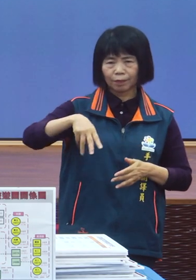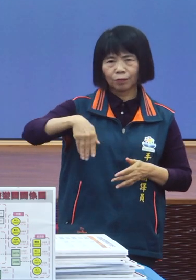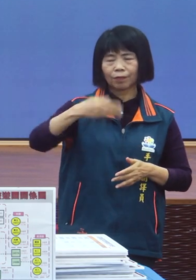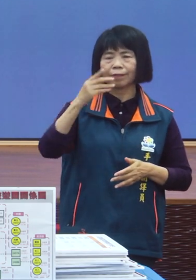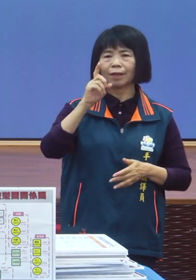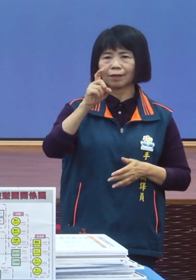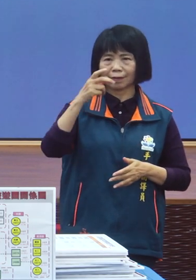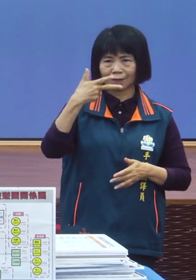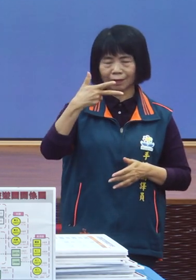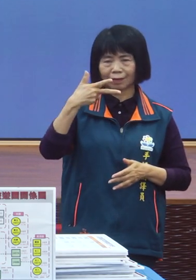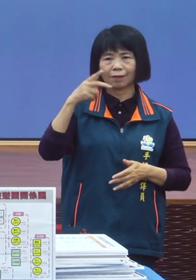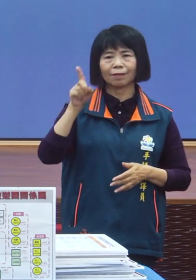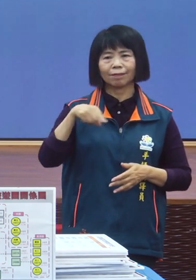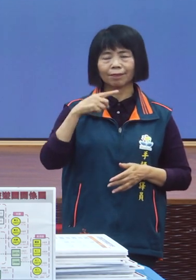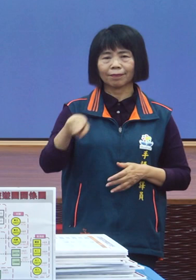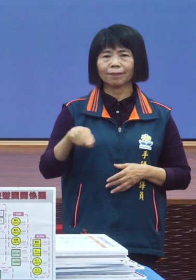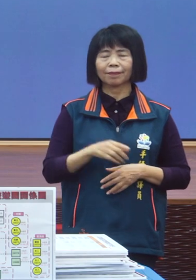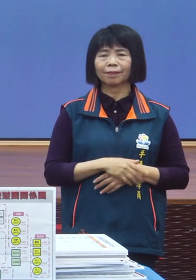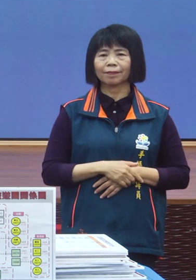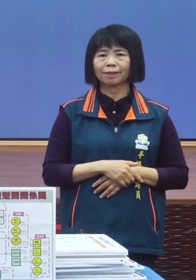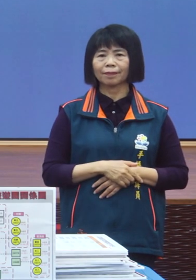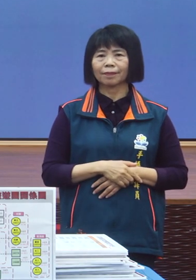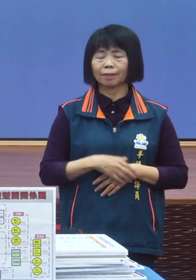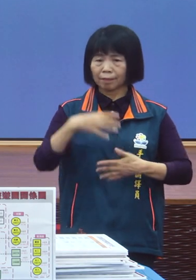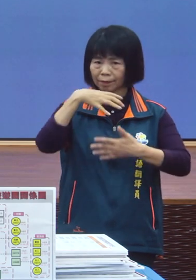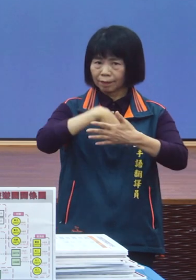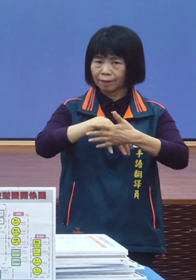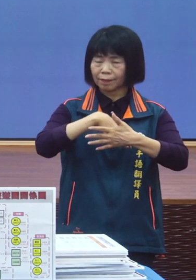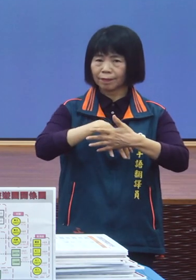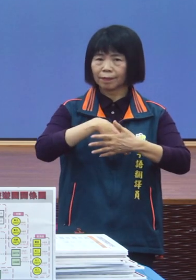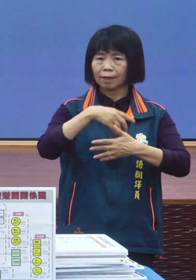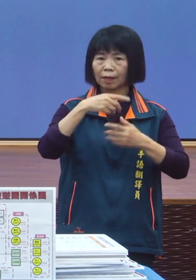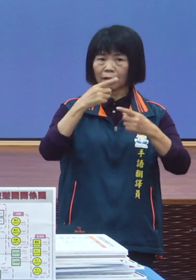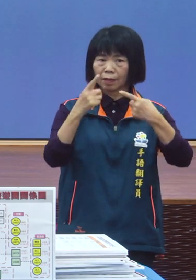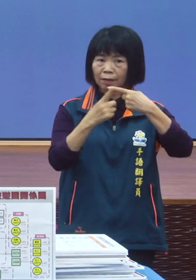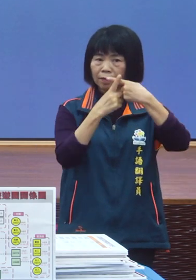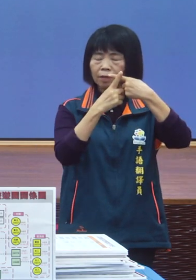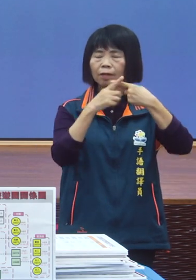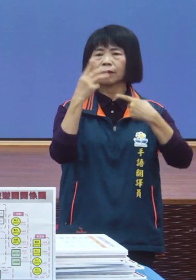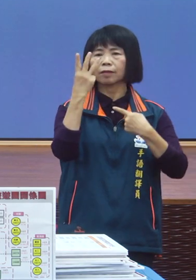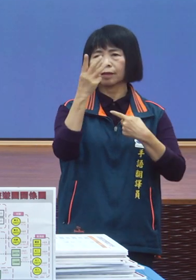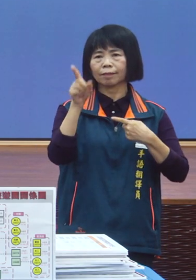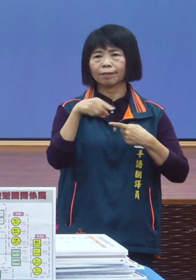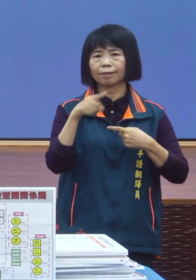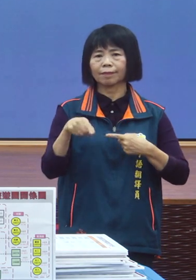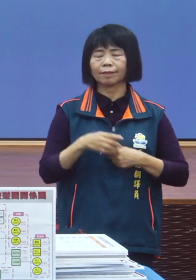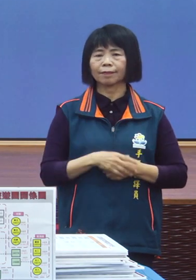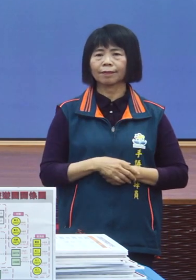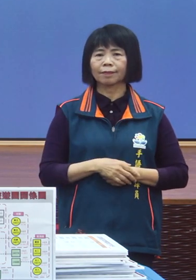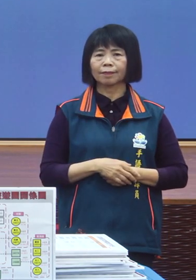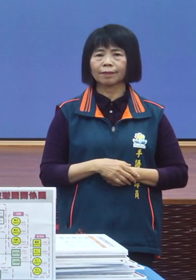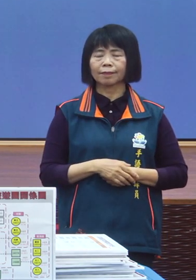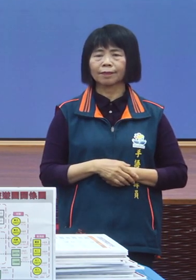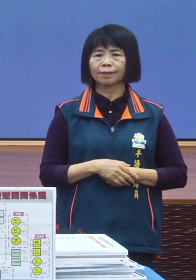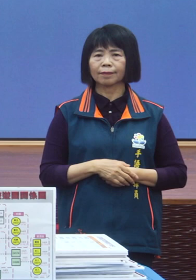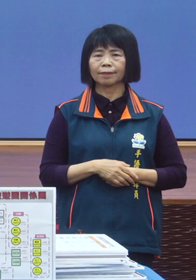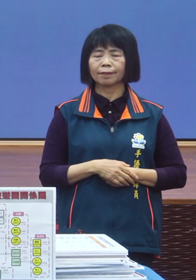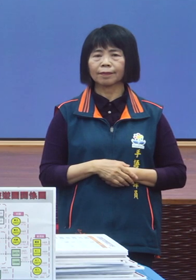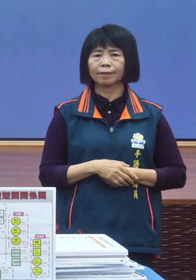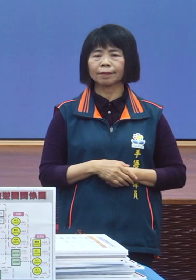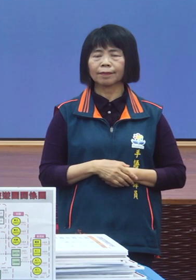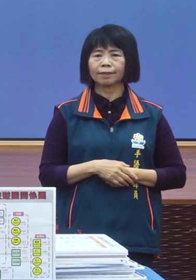2917人2917人这里面呢阳性的个案有三位这是